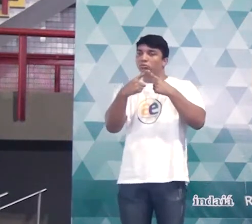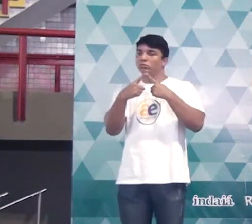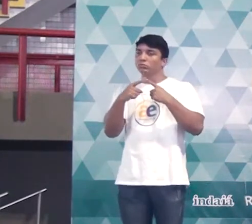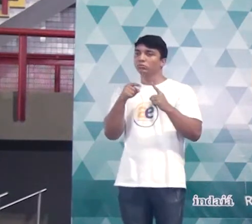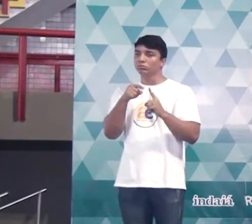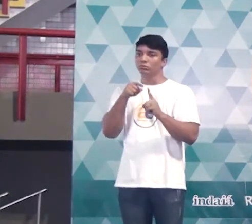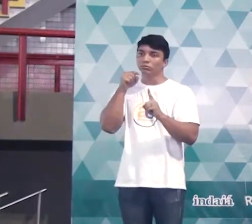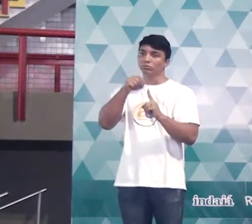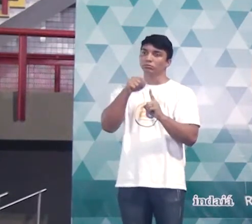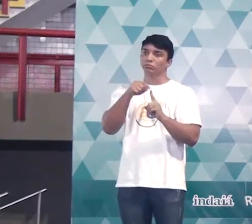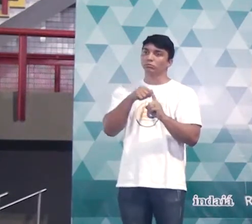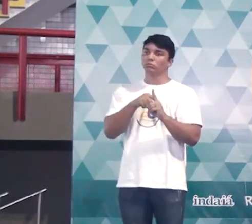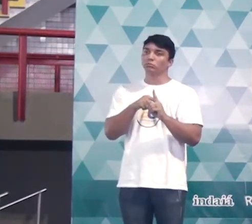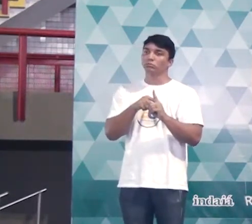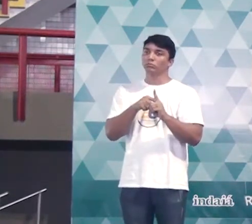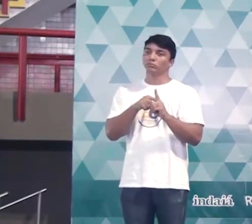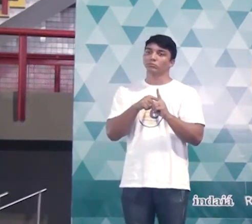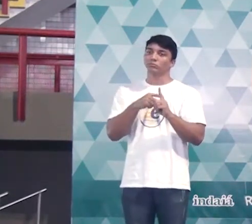novo,